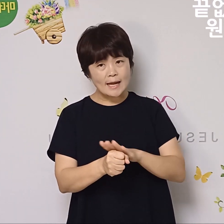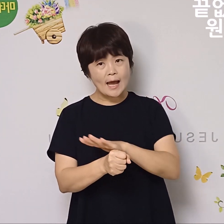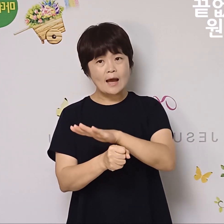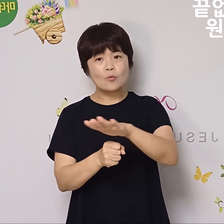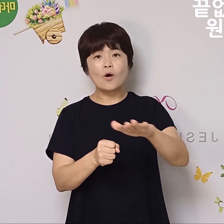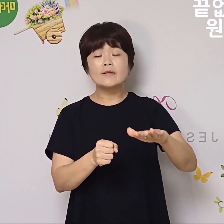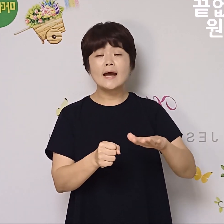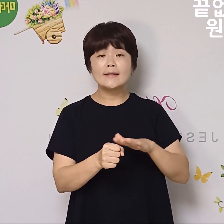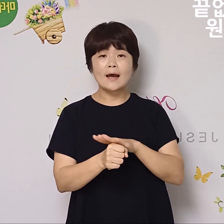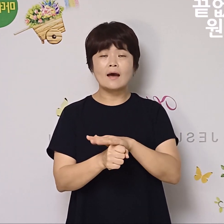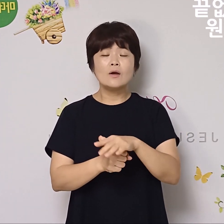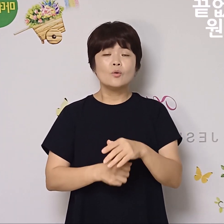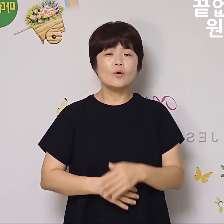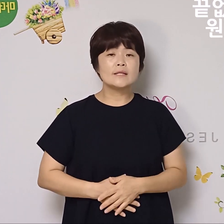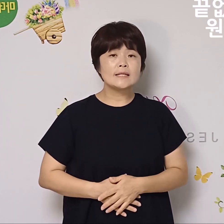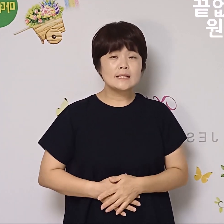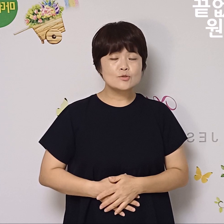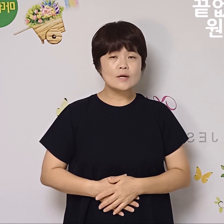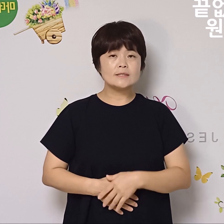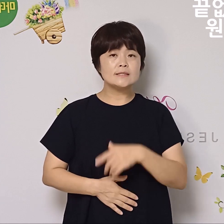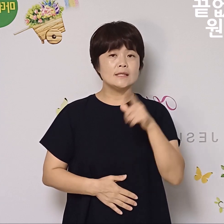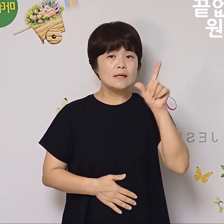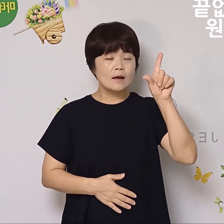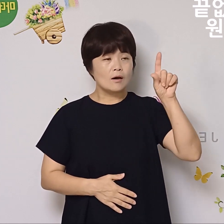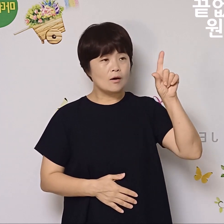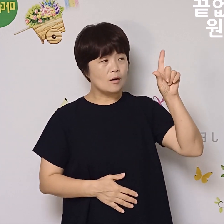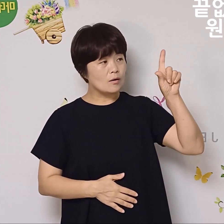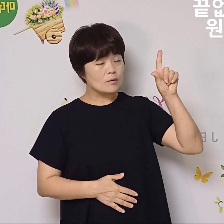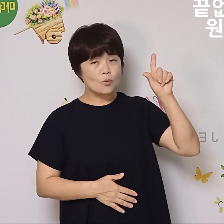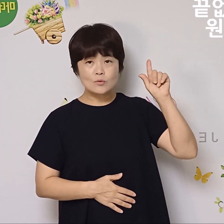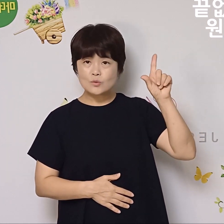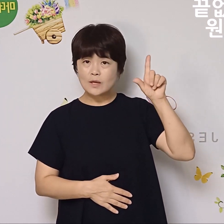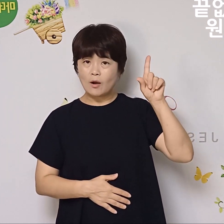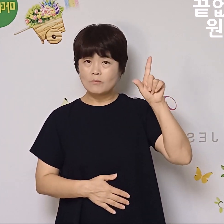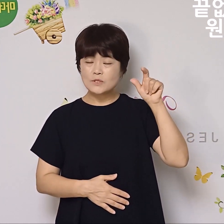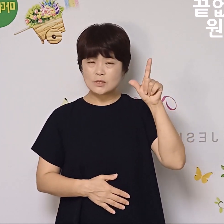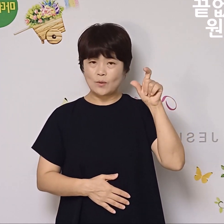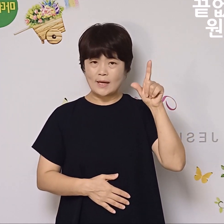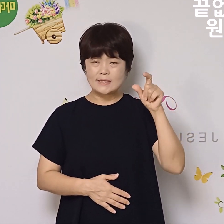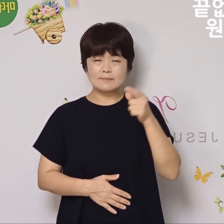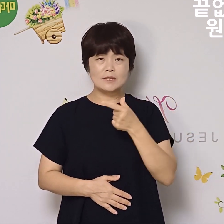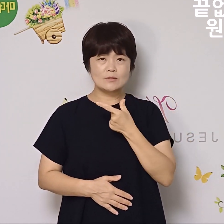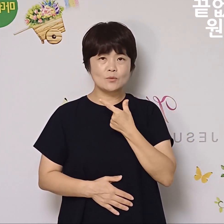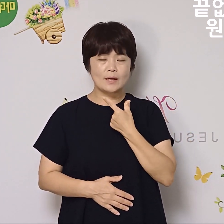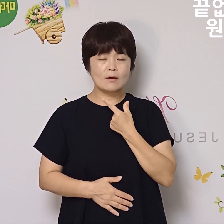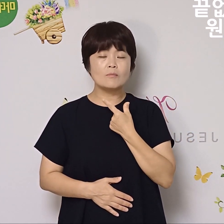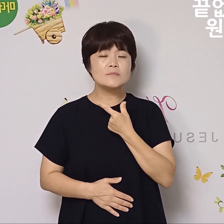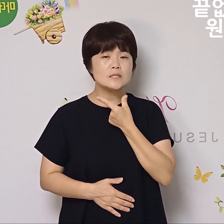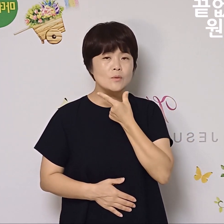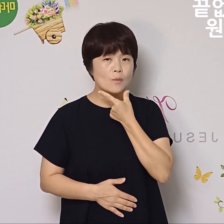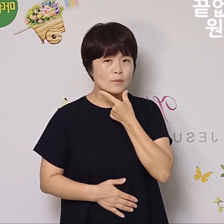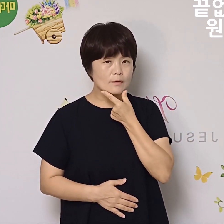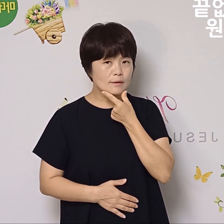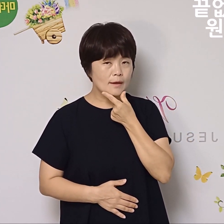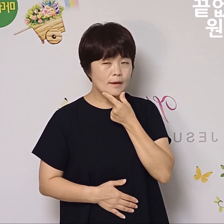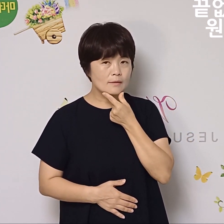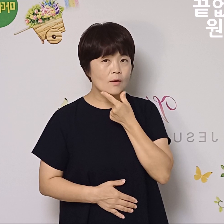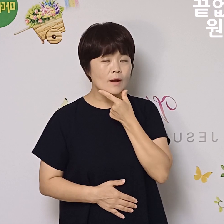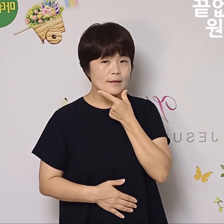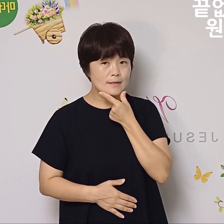사랑, 원하다. 원하다 수화는 오른손에 엄지와 집게 손가락, 검지로 이렇게 턱